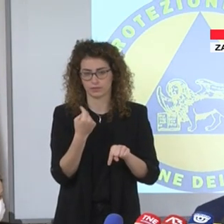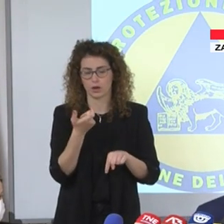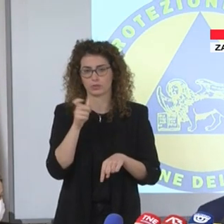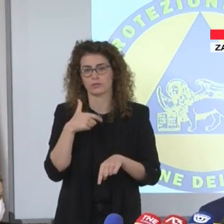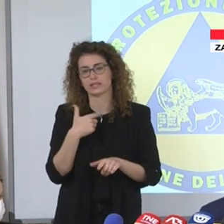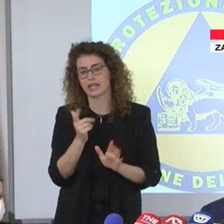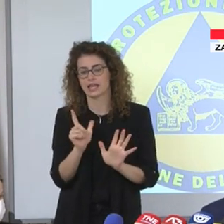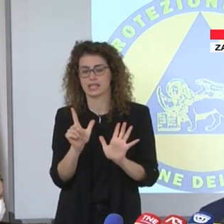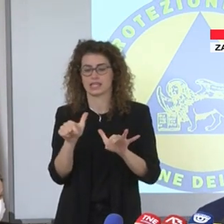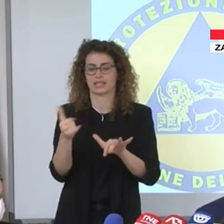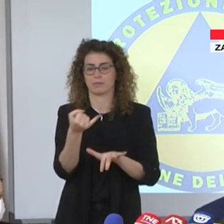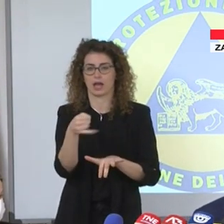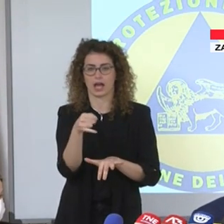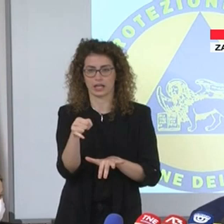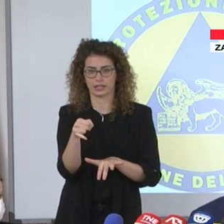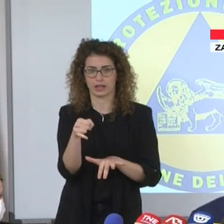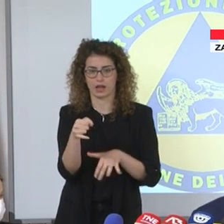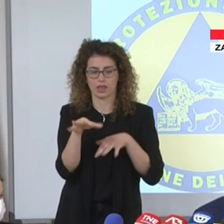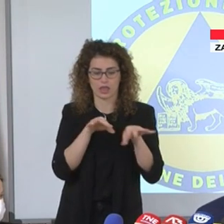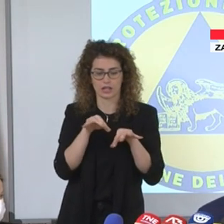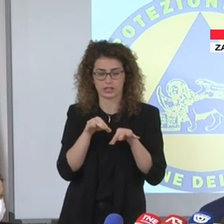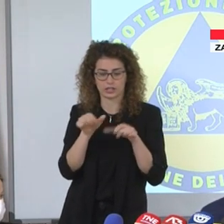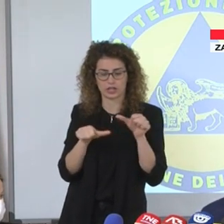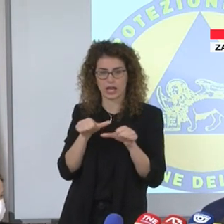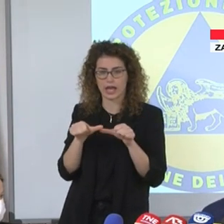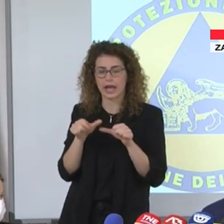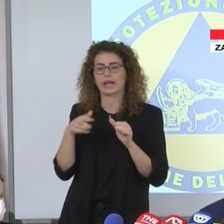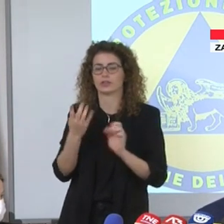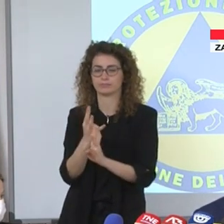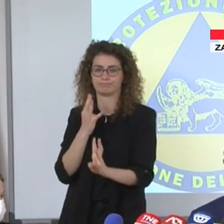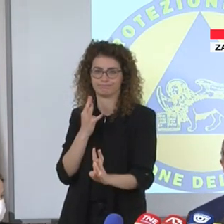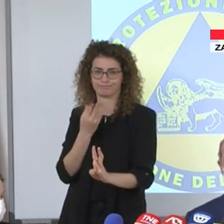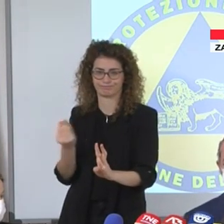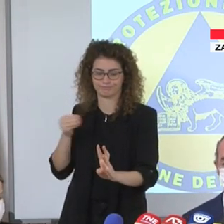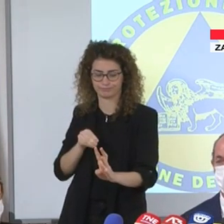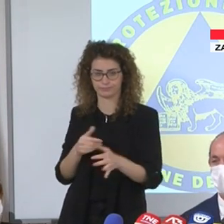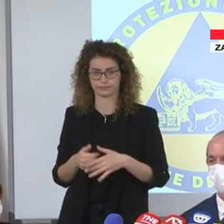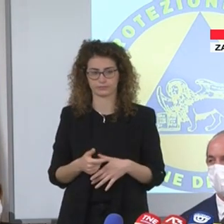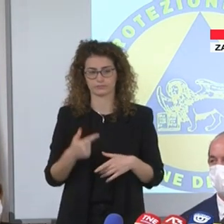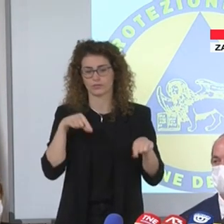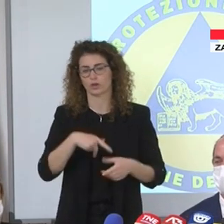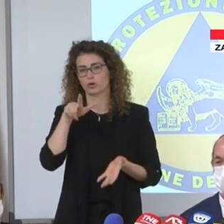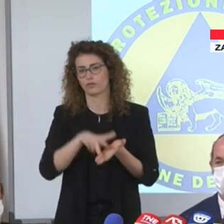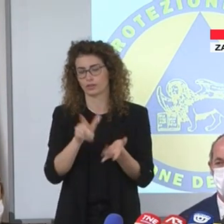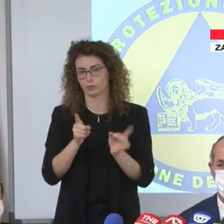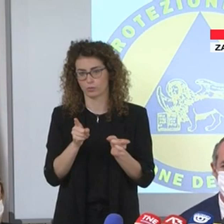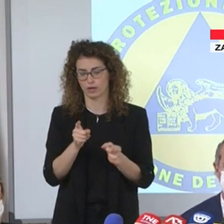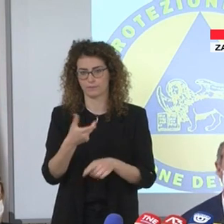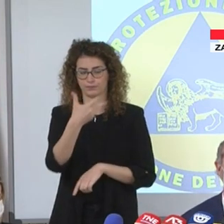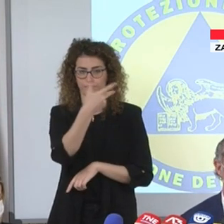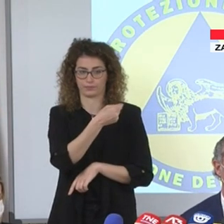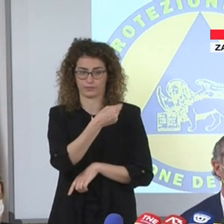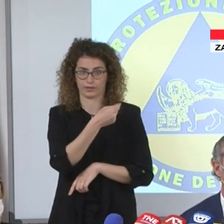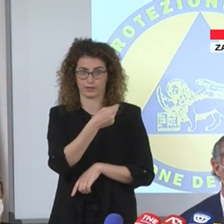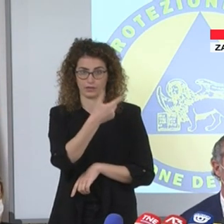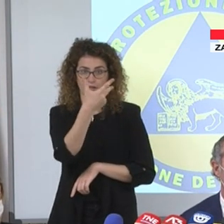verso fine settimana rischiate dopo di mettervi in coda. Fermo restando che oggi vi confermo che le vaccinazioni sotto i